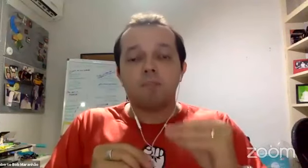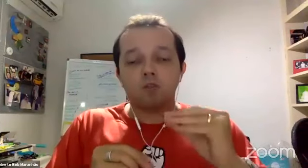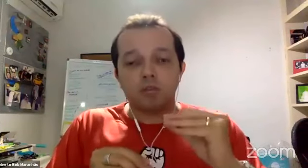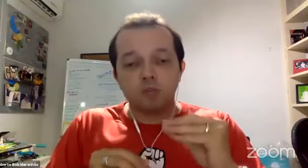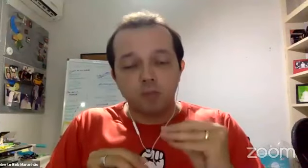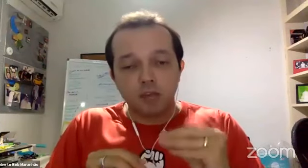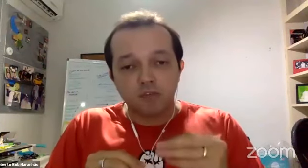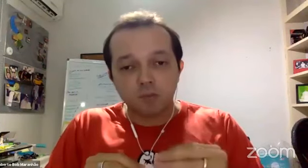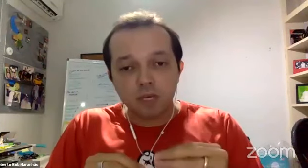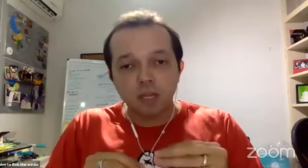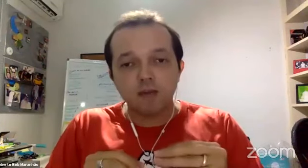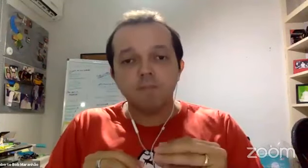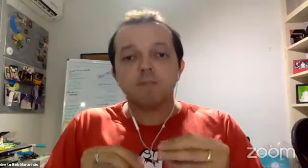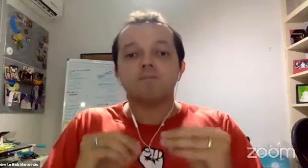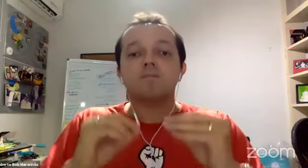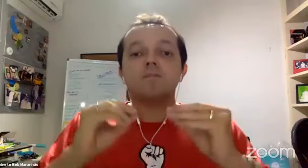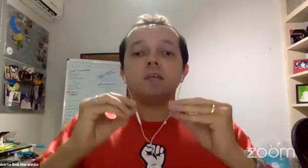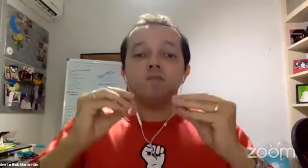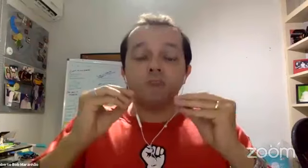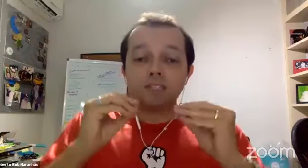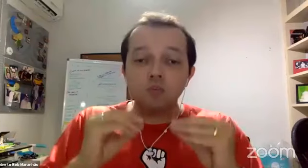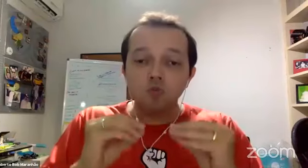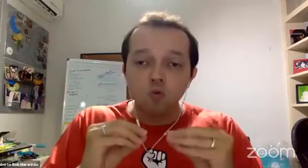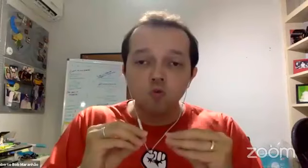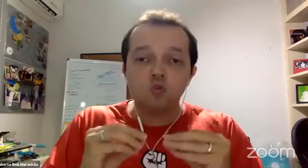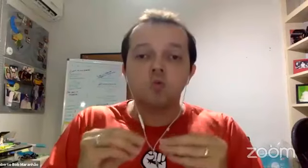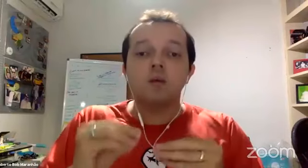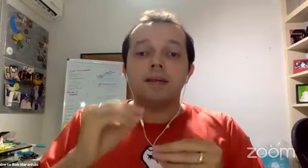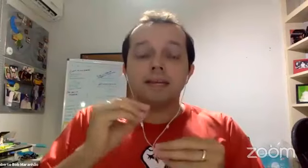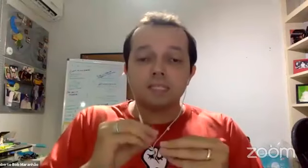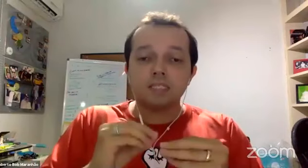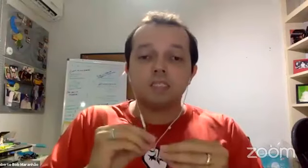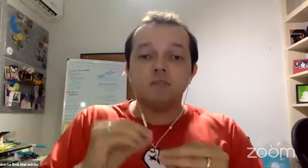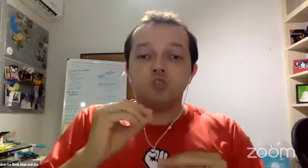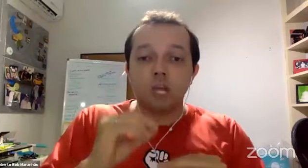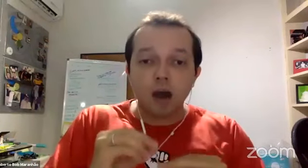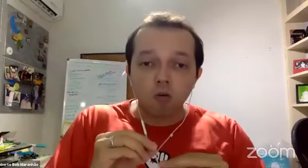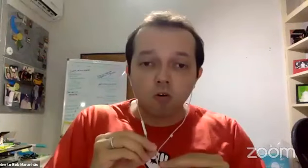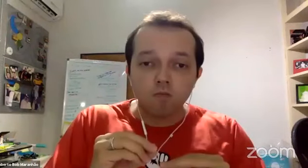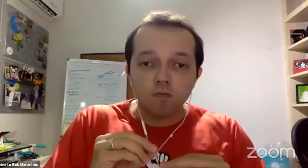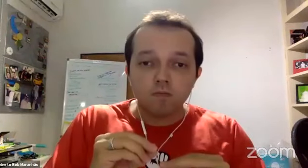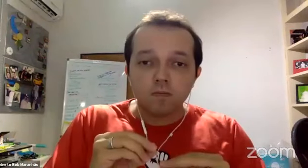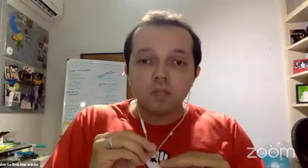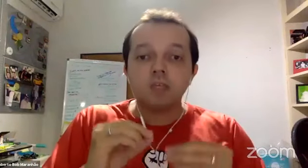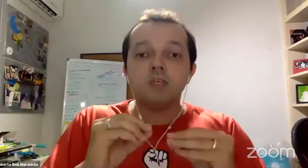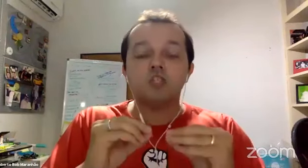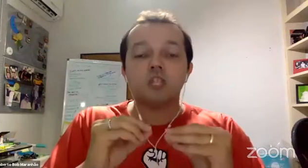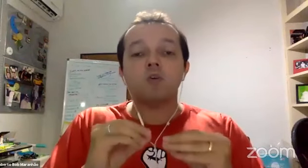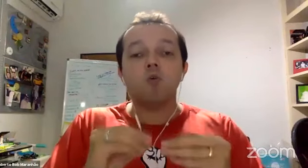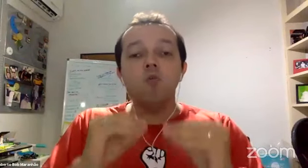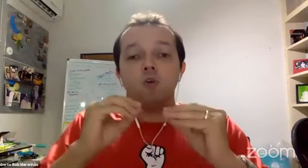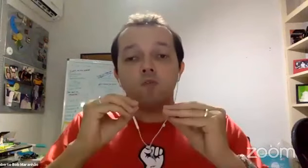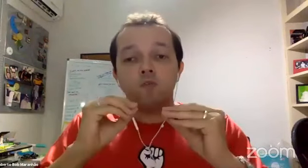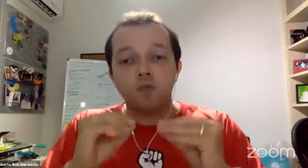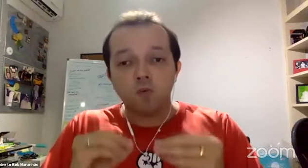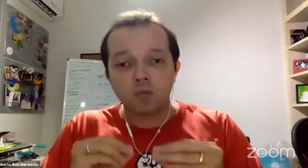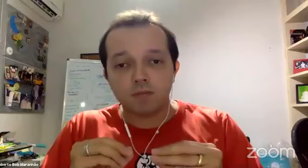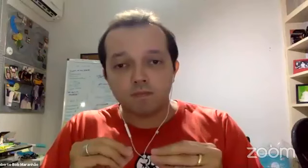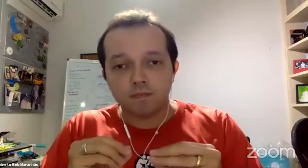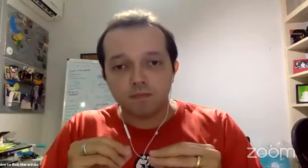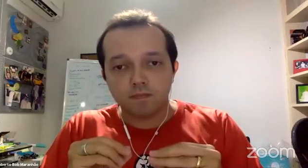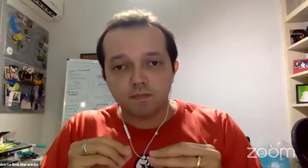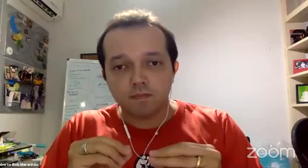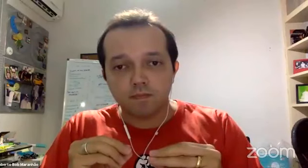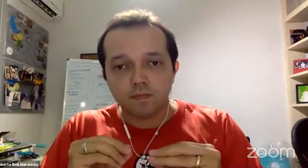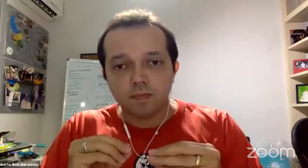rua, abandonado pela família, fazendo uso excessivo de álcool e que estava com fome.